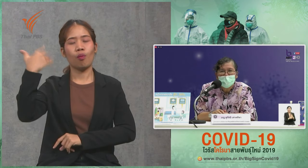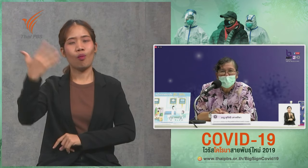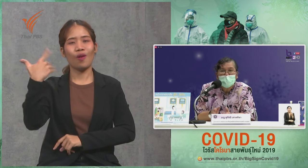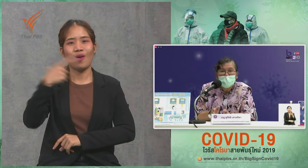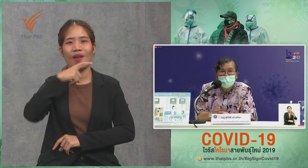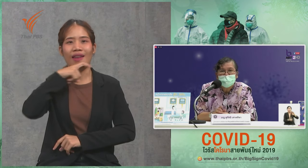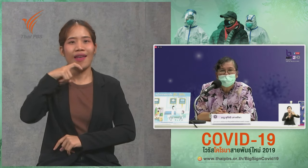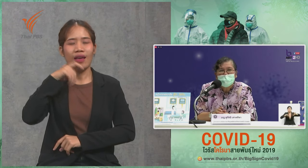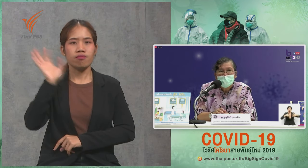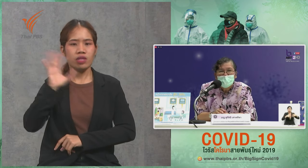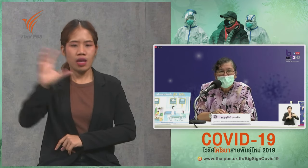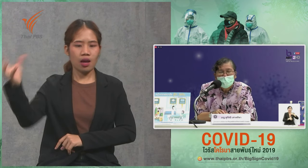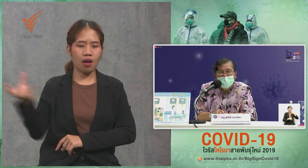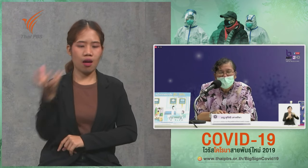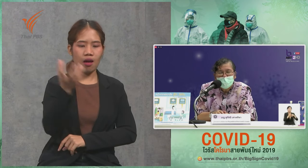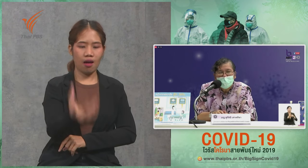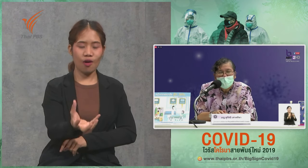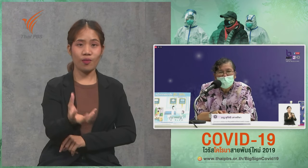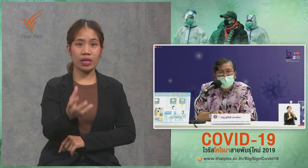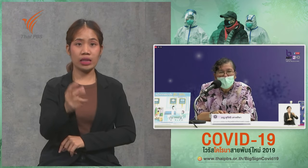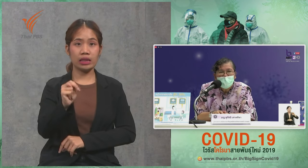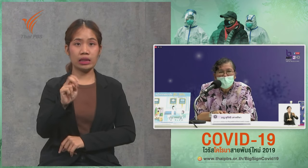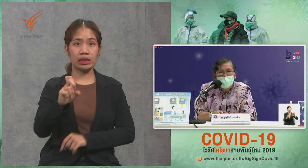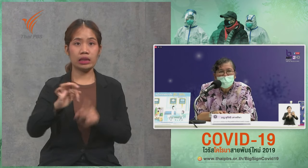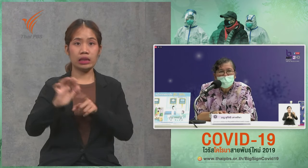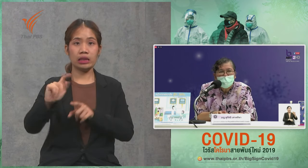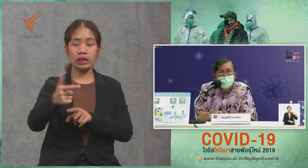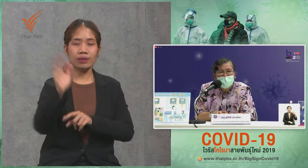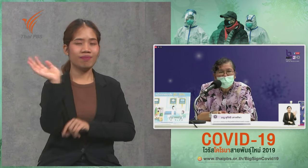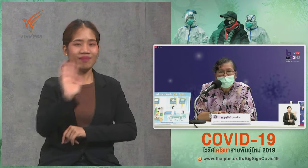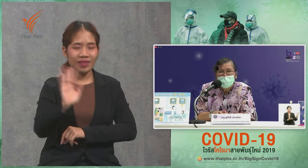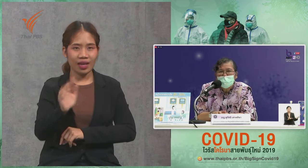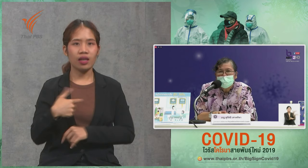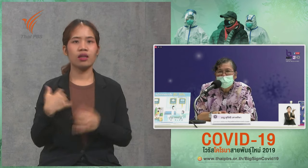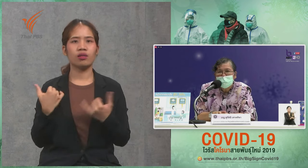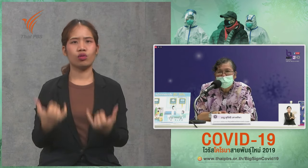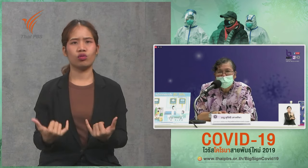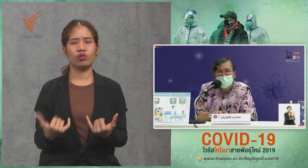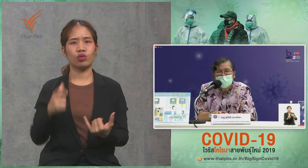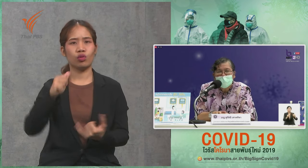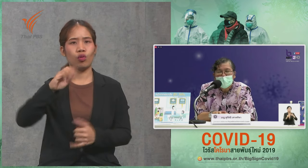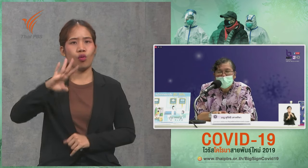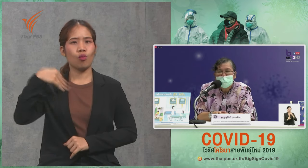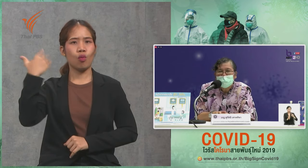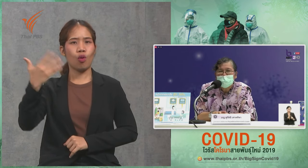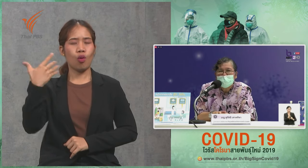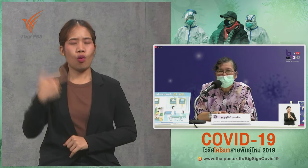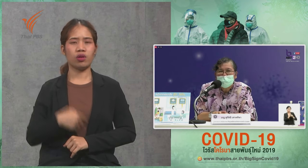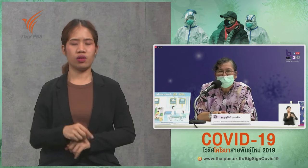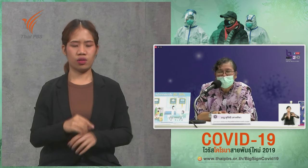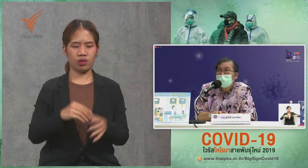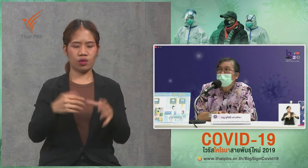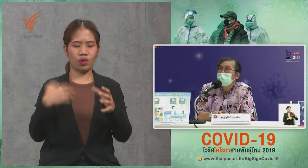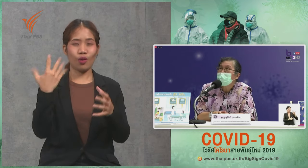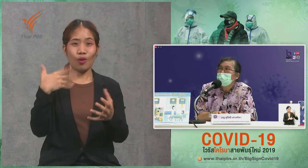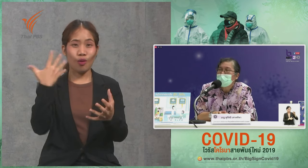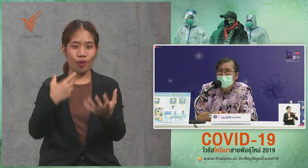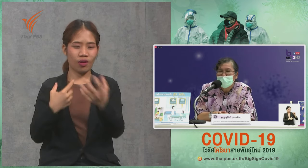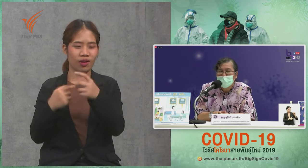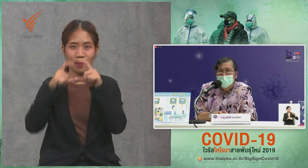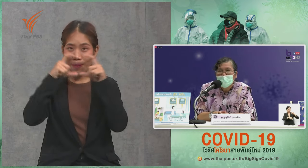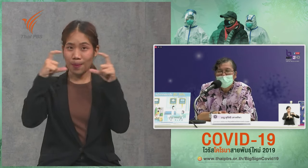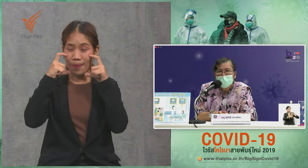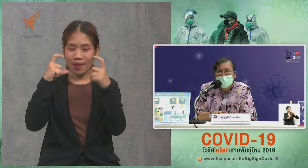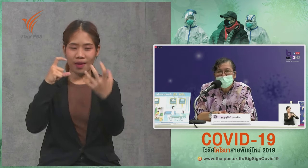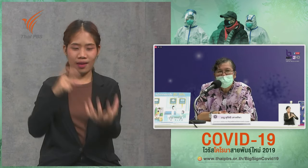ใช่เอาไปนึ่งในการอบร้อนแห้งเนี่ยเราทำที่70องศาใช้เวลา30นาทีนะ